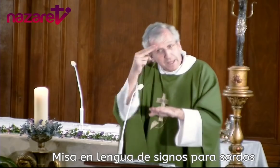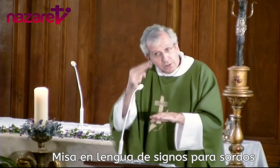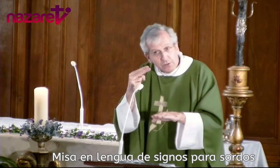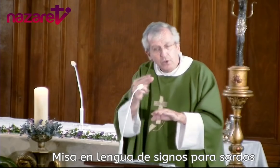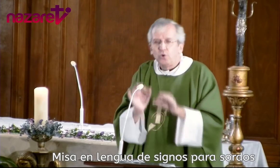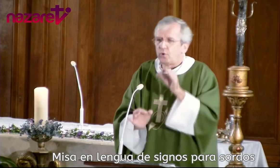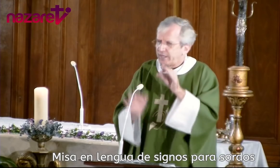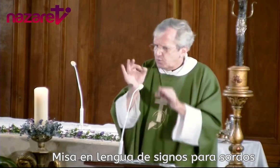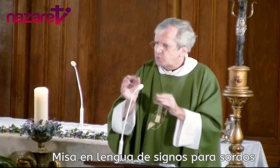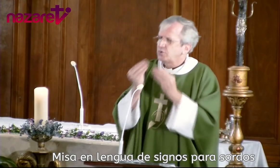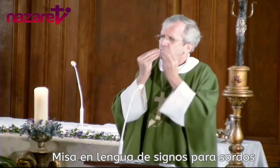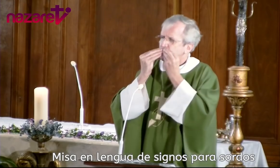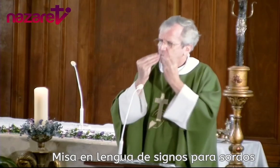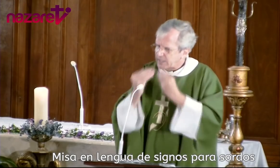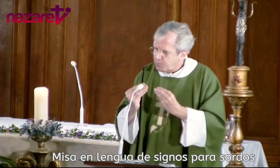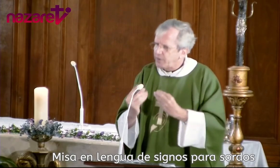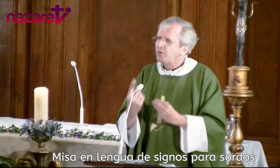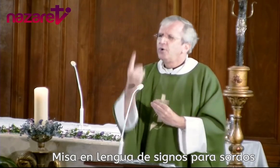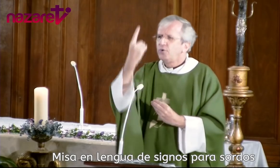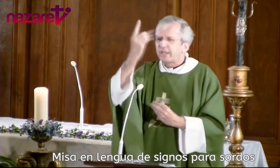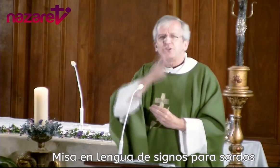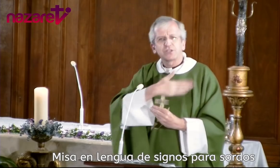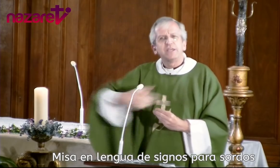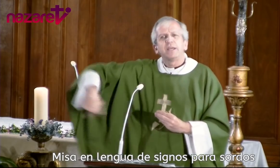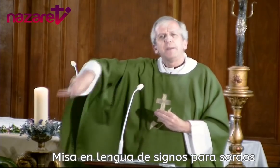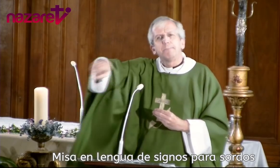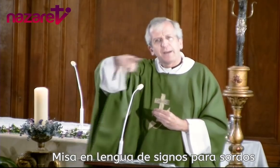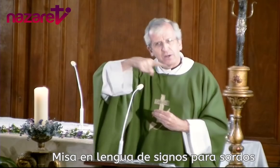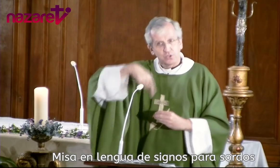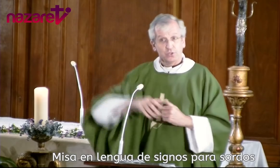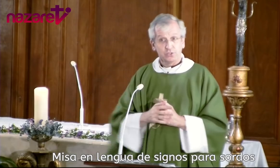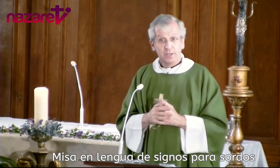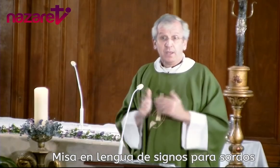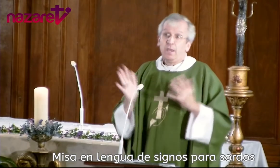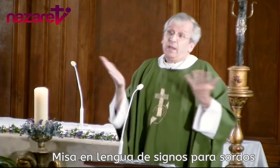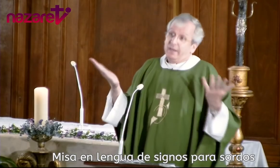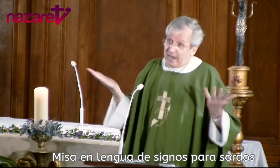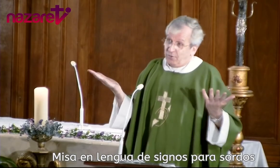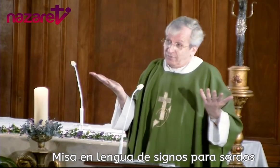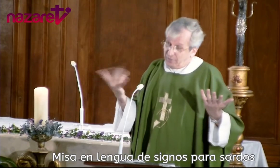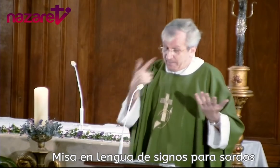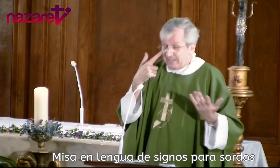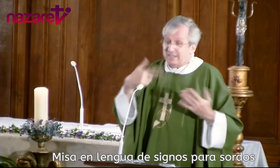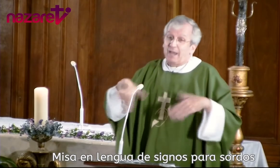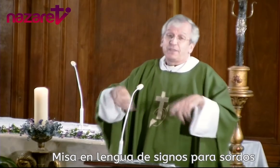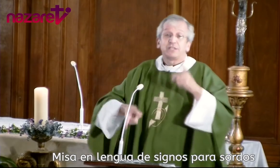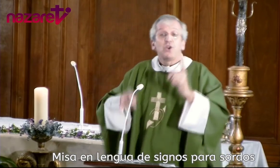cumpliendo lo que es justo, lo que es bueno, lo que Dios quiere para nosotros. Claro, lo que pasa es que a veces los